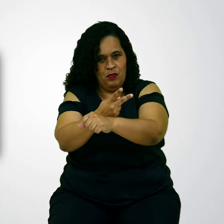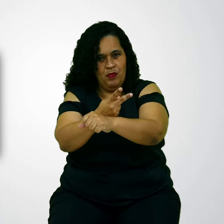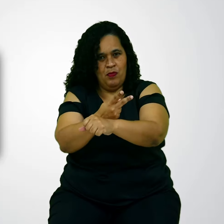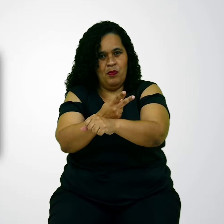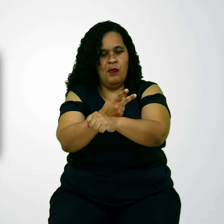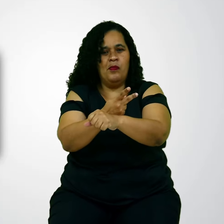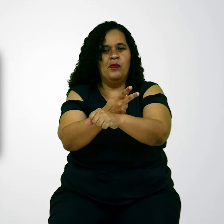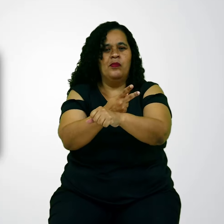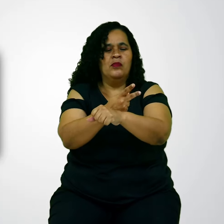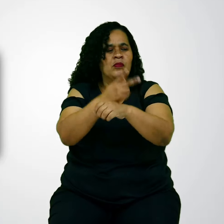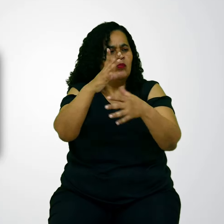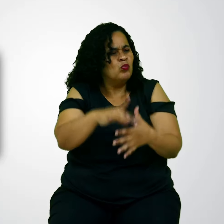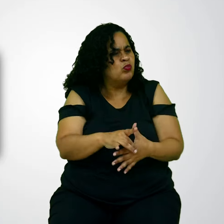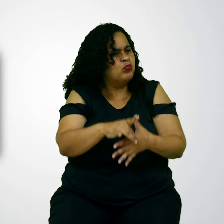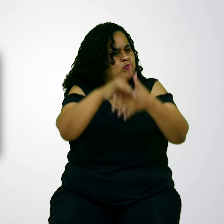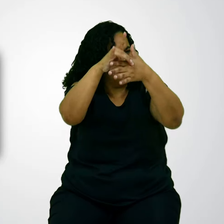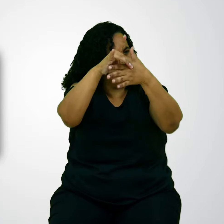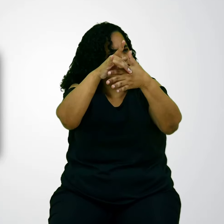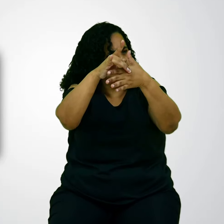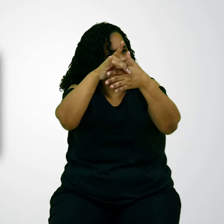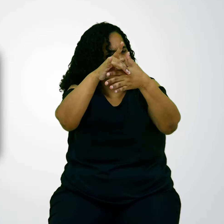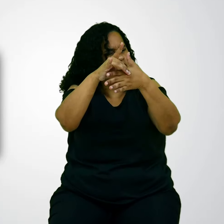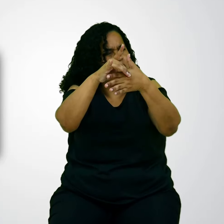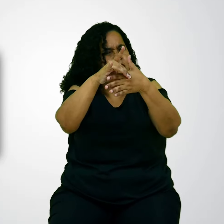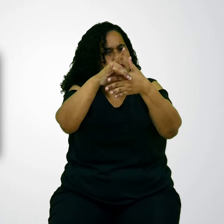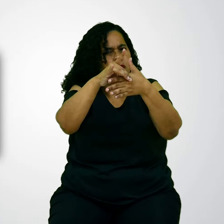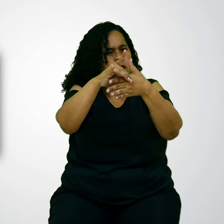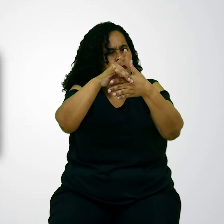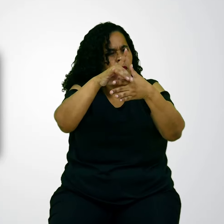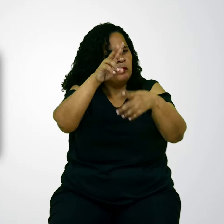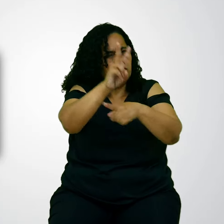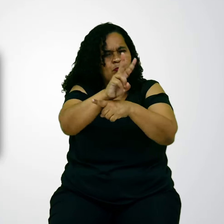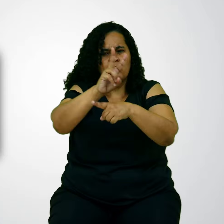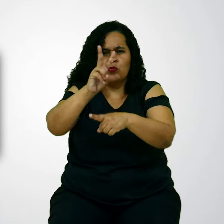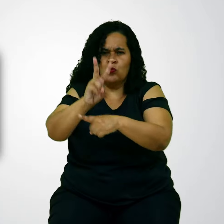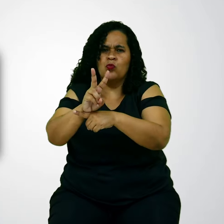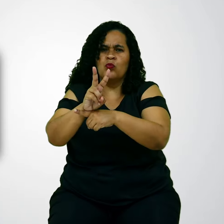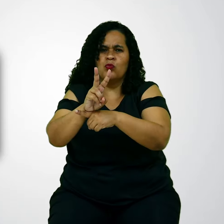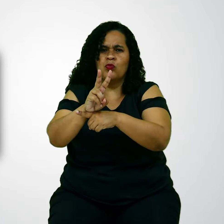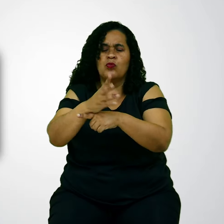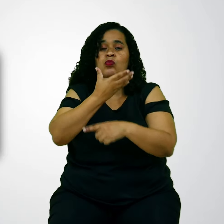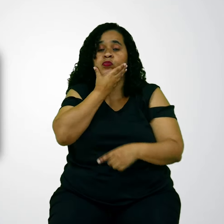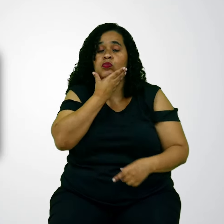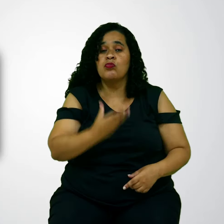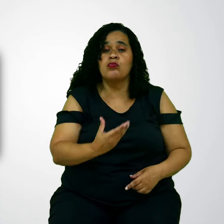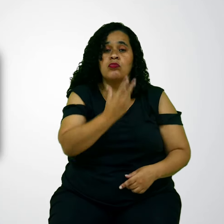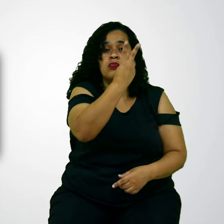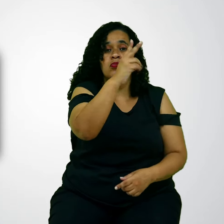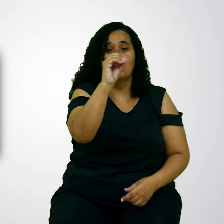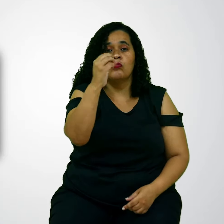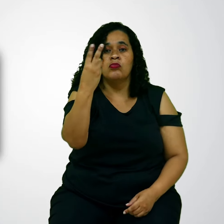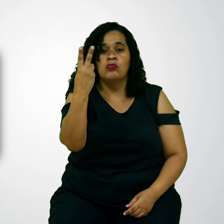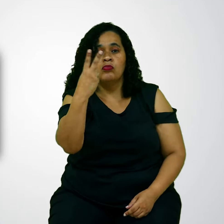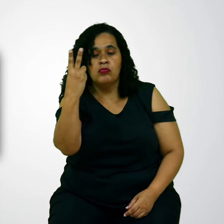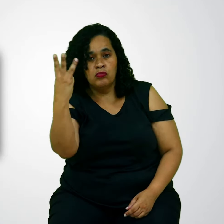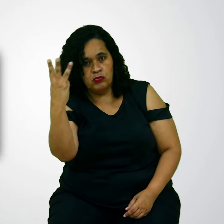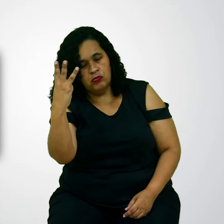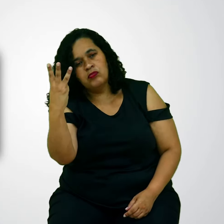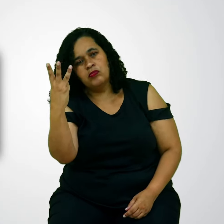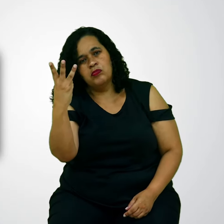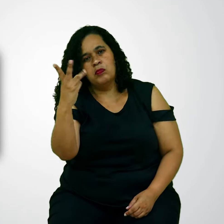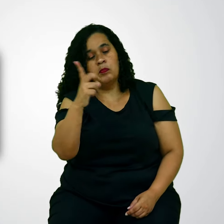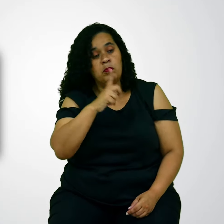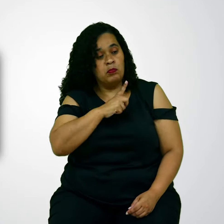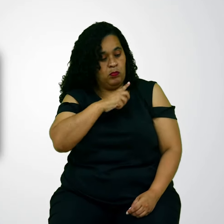senhor conduz até dezembro de 2023, essa igreja, ela tem uma missão. Qual